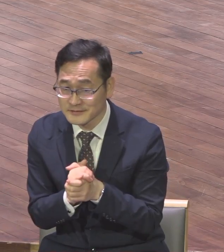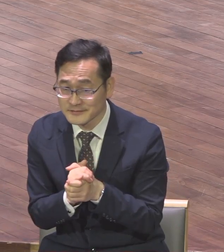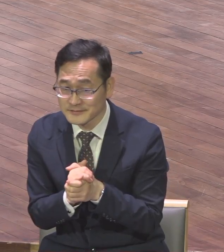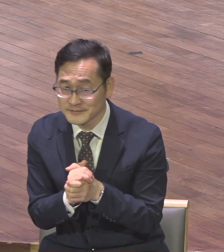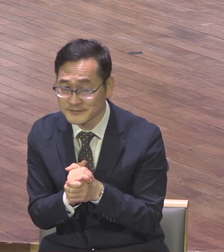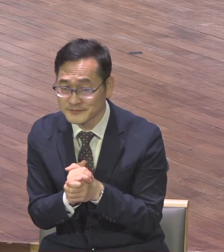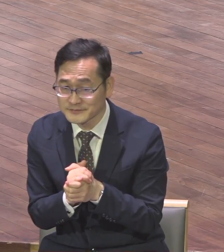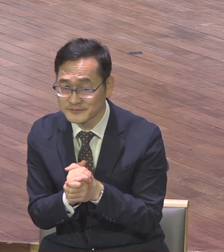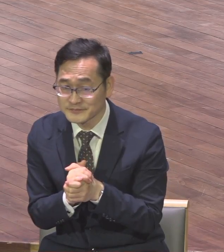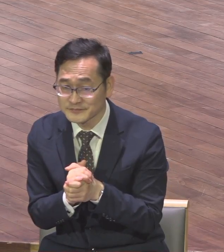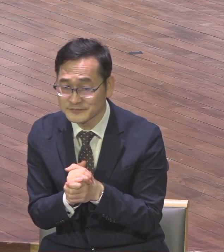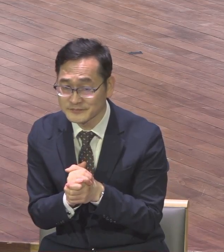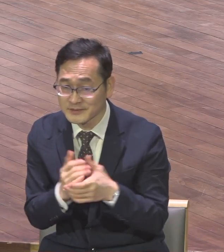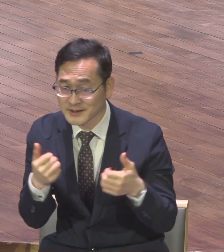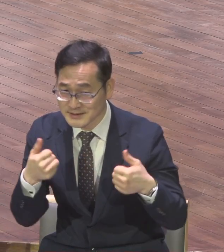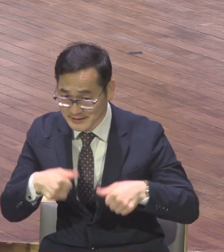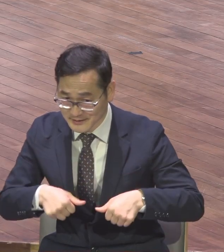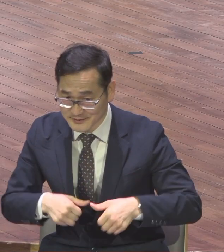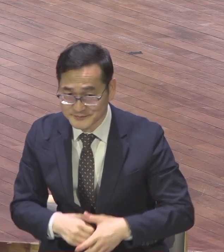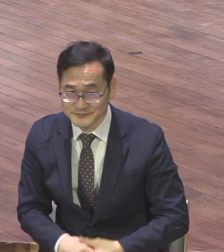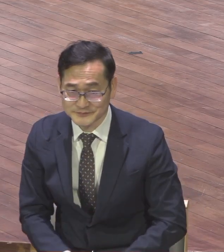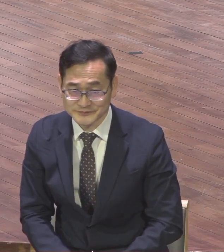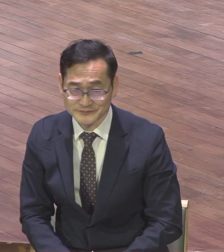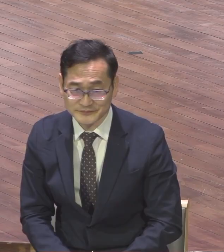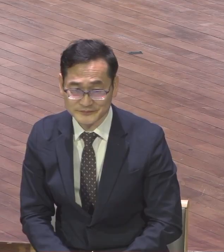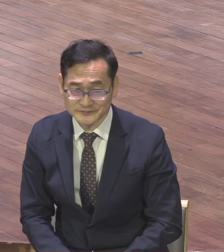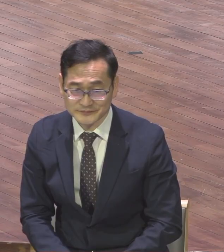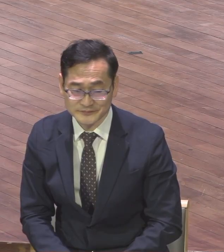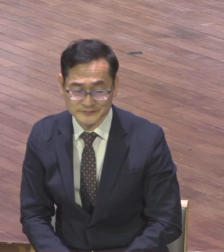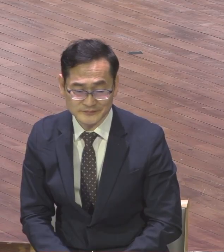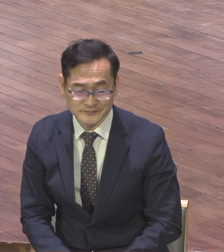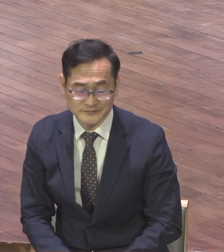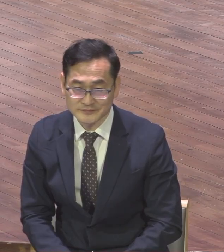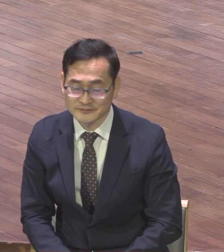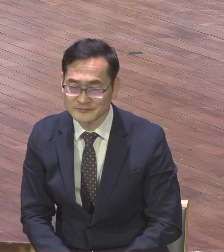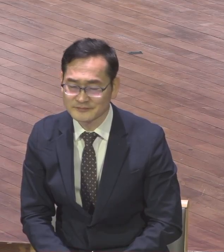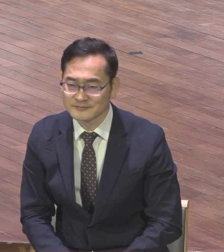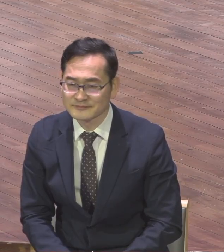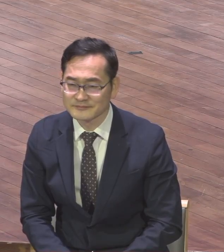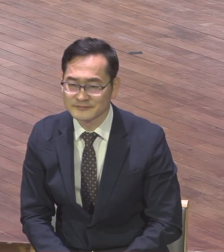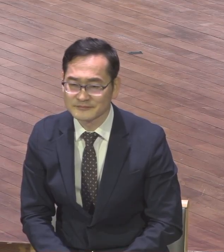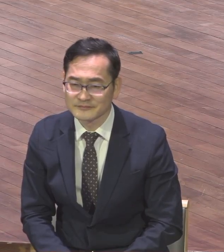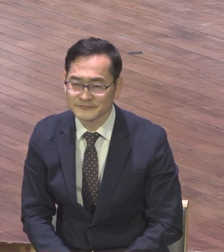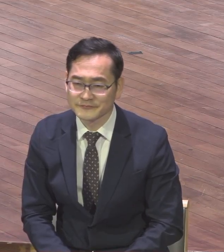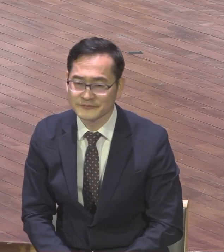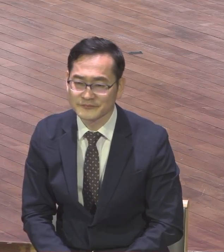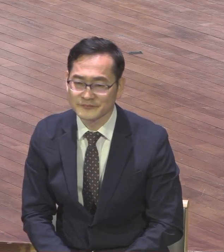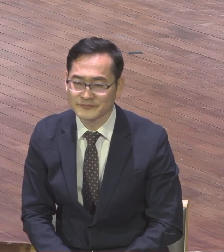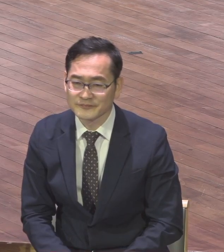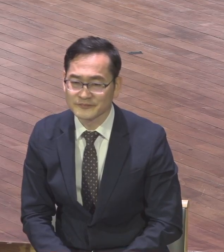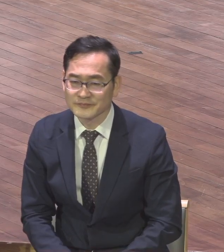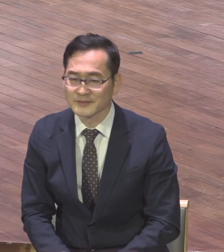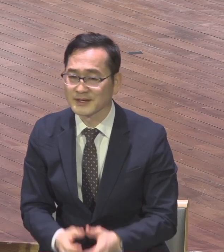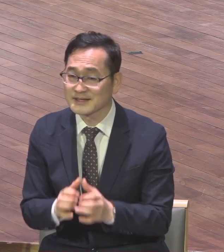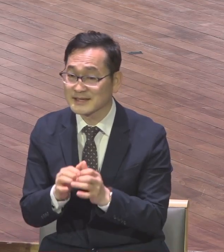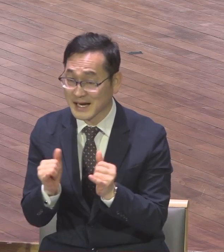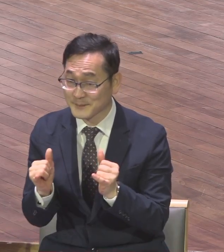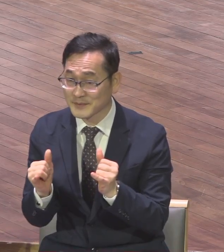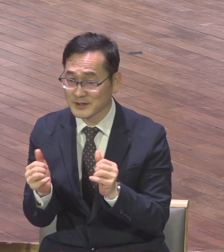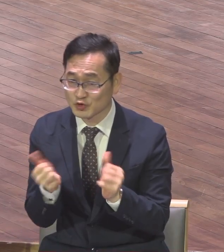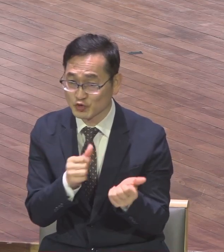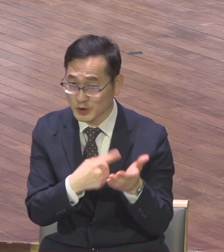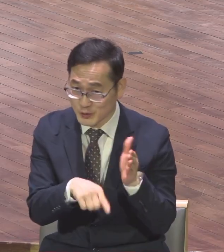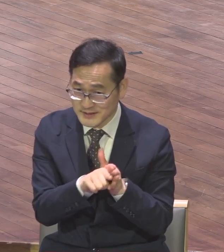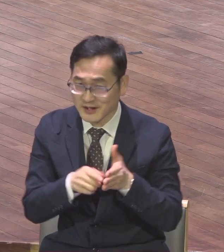아멘. 우리가 인사하겠는데 유대 격언에 의하면 사람은 죽기